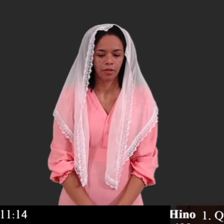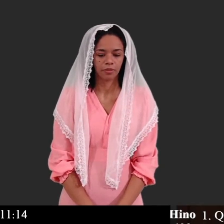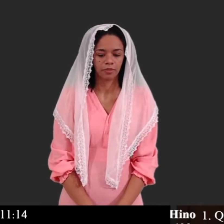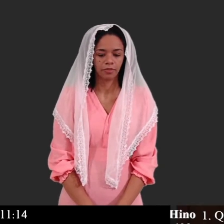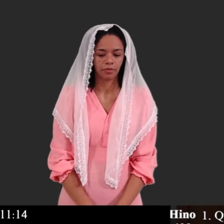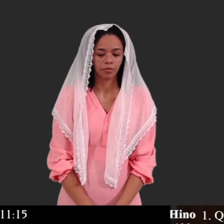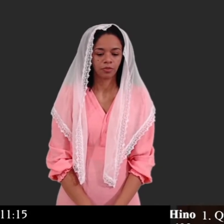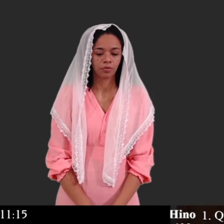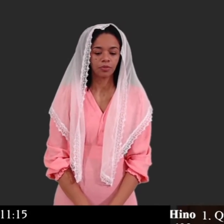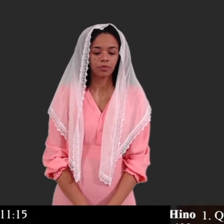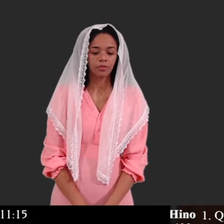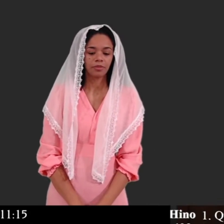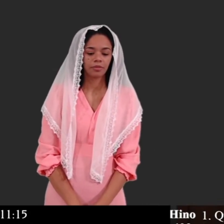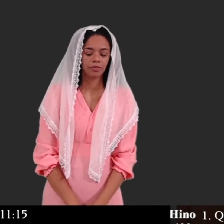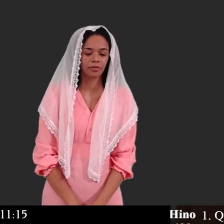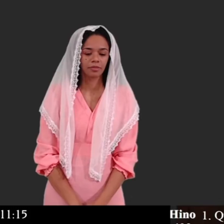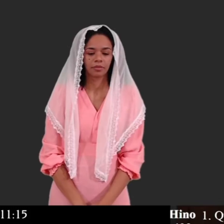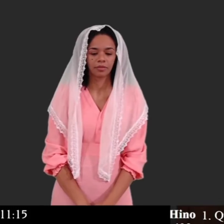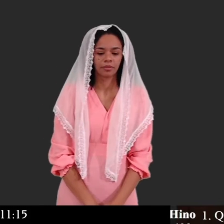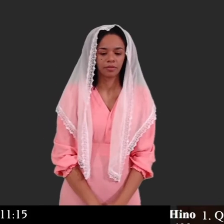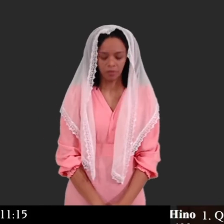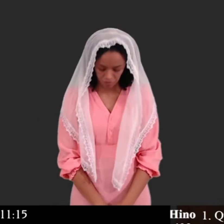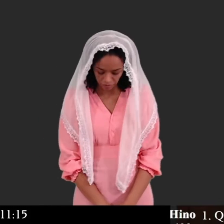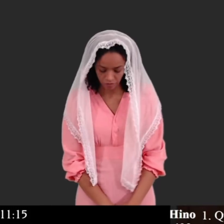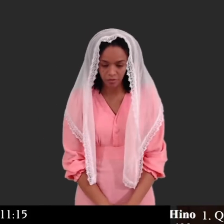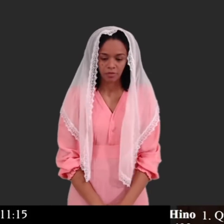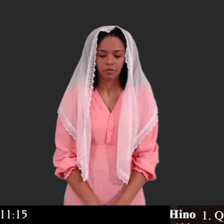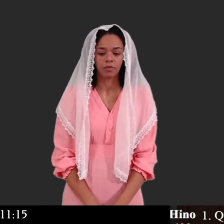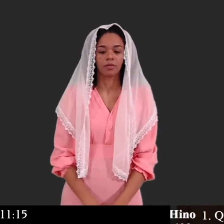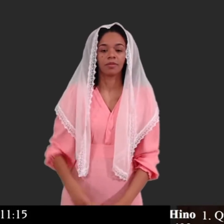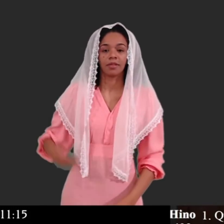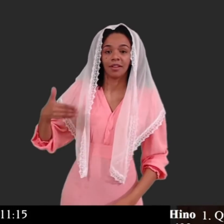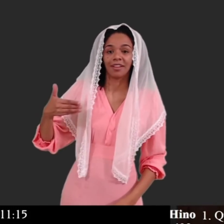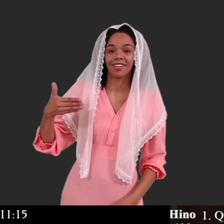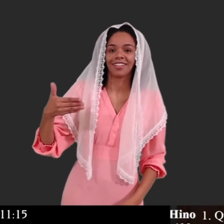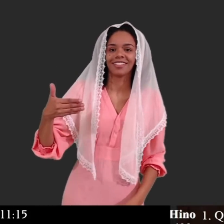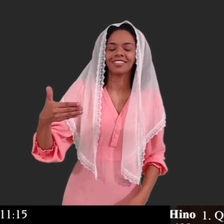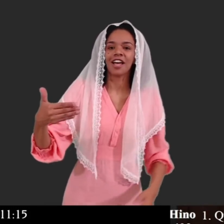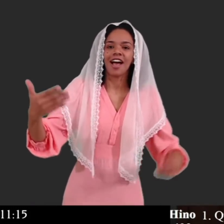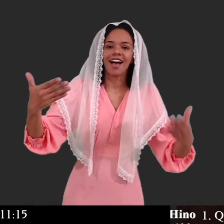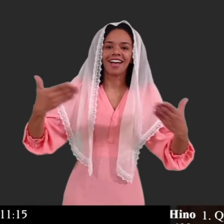Thank you.